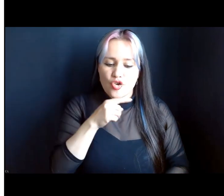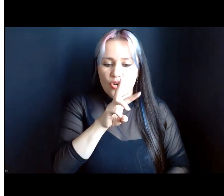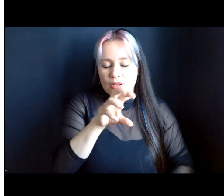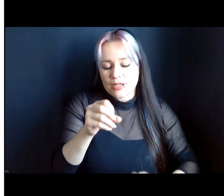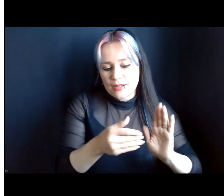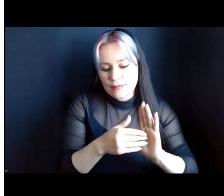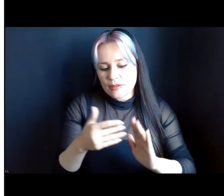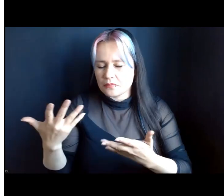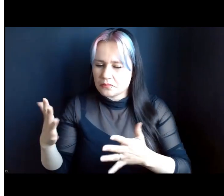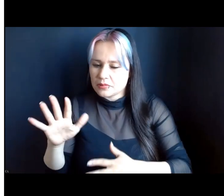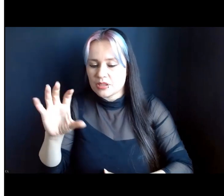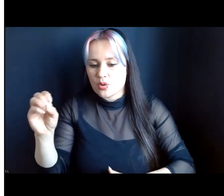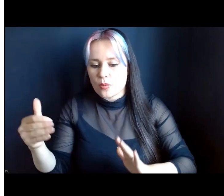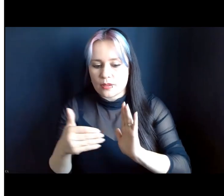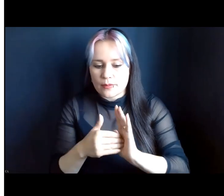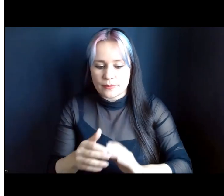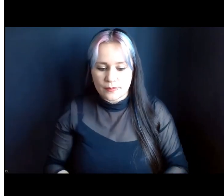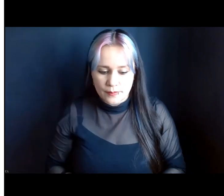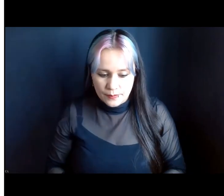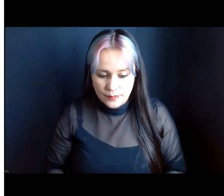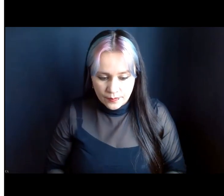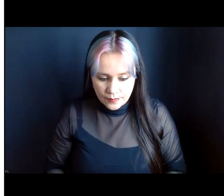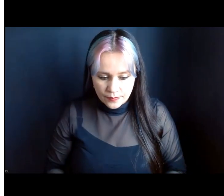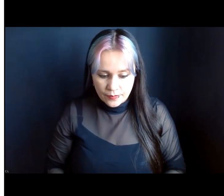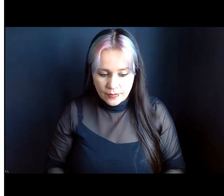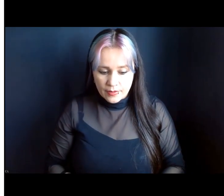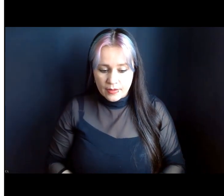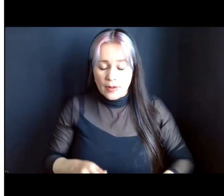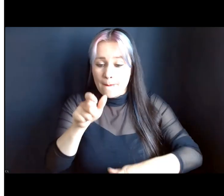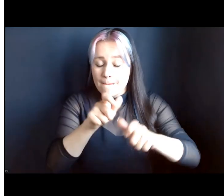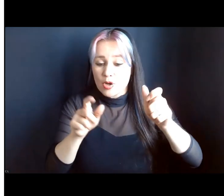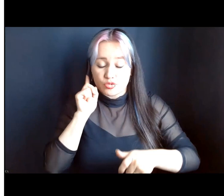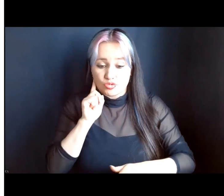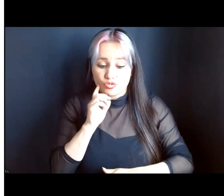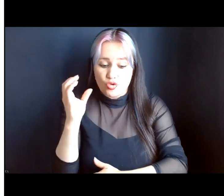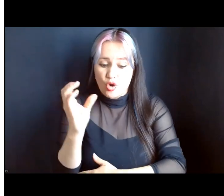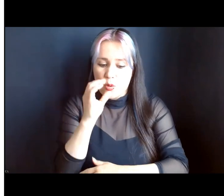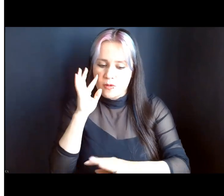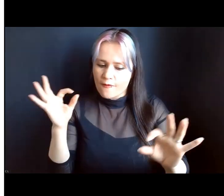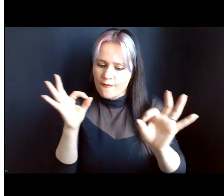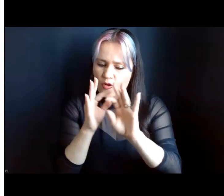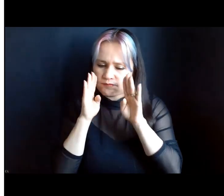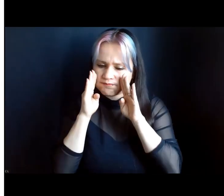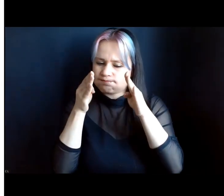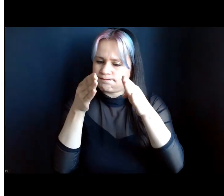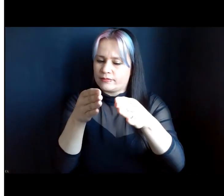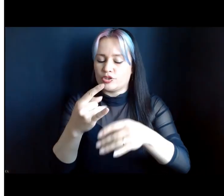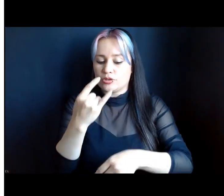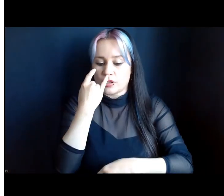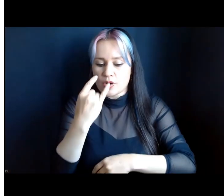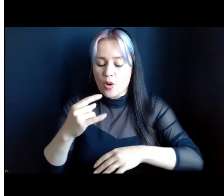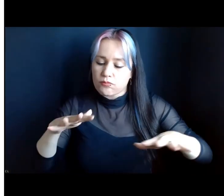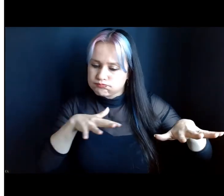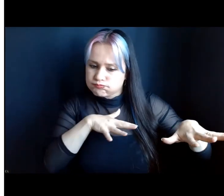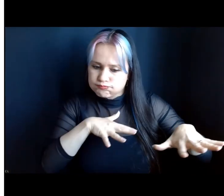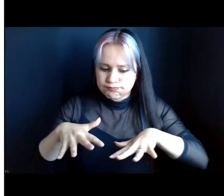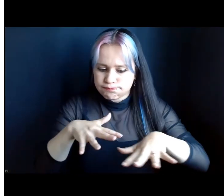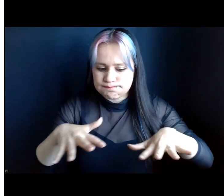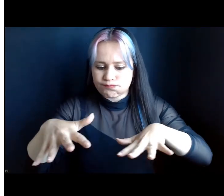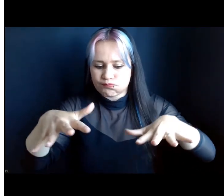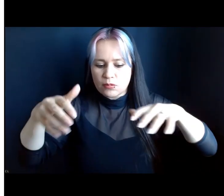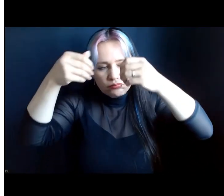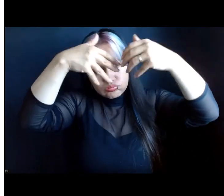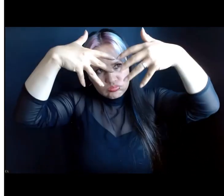estructuralmente compuesto por 33 asociaciones de personas sordas además de contar con líderes sordos de